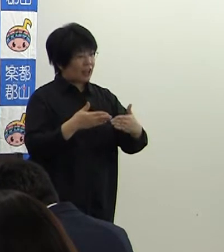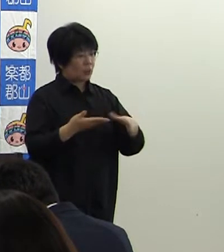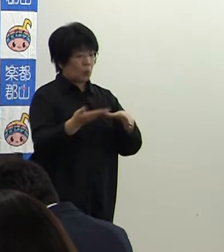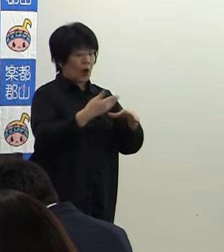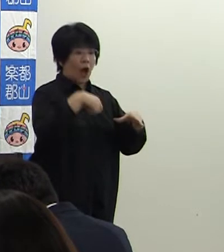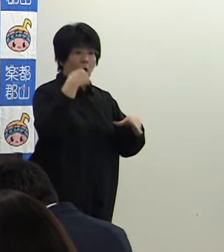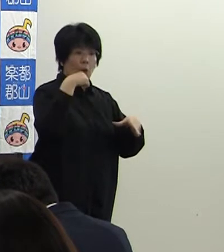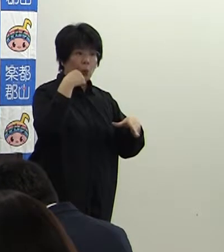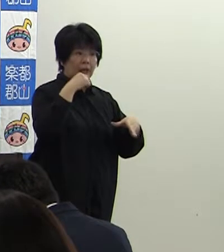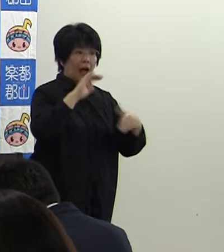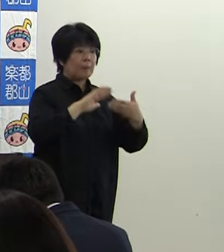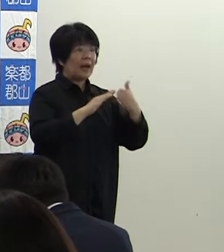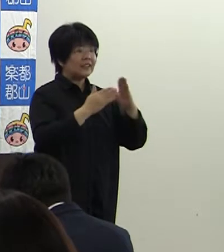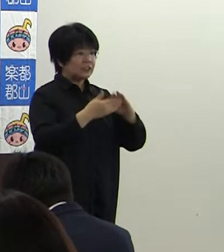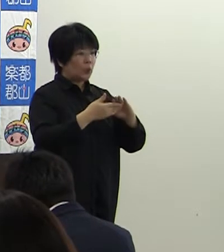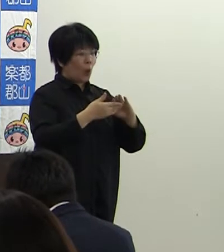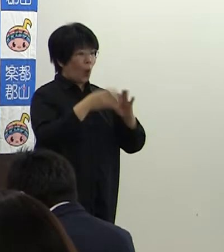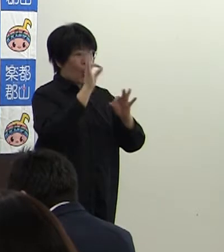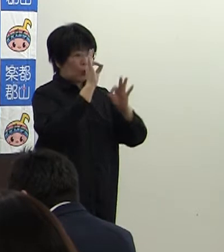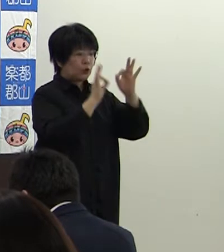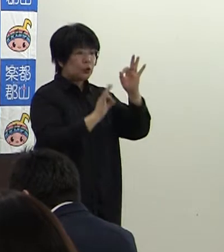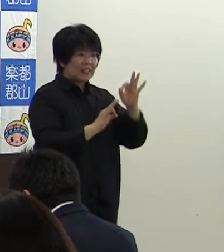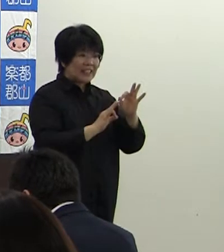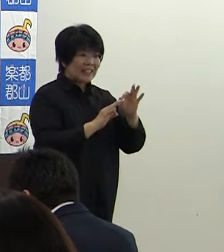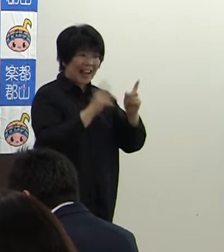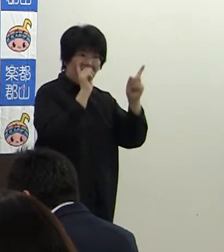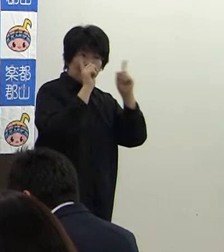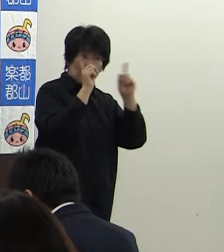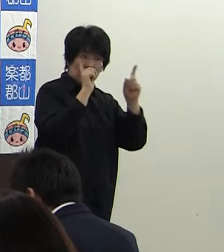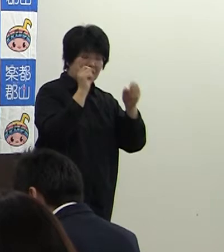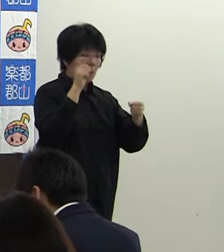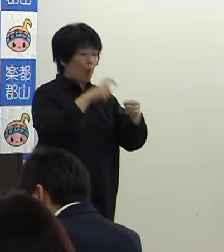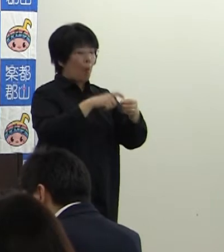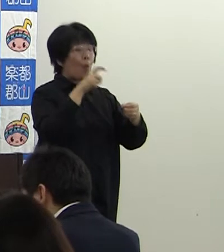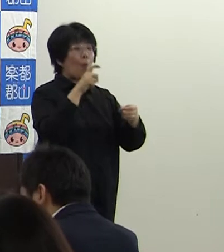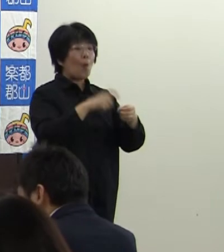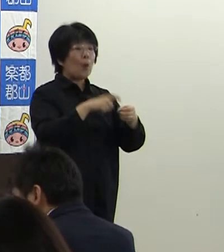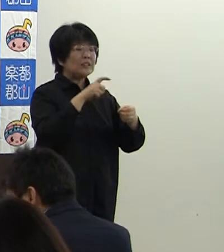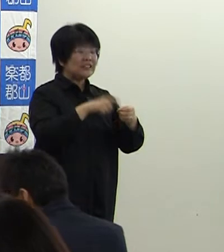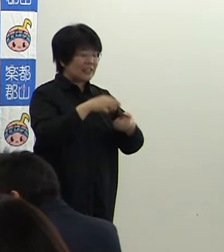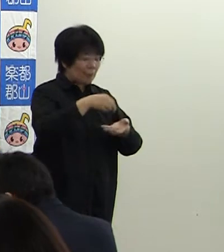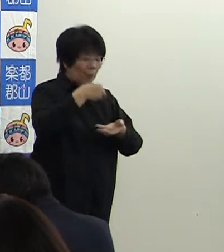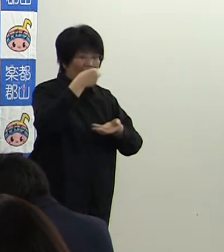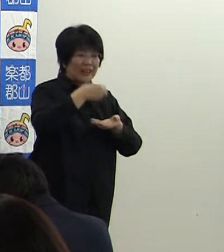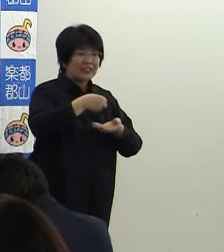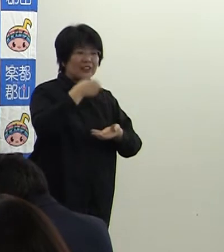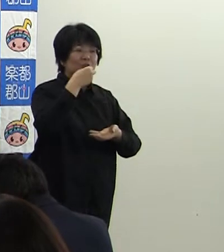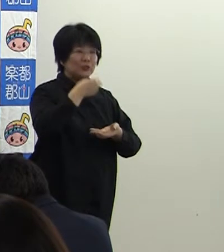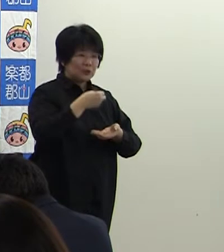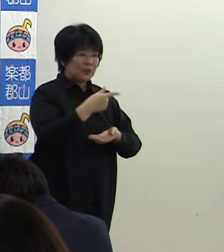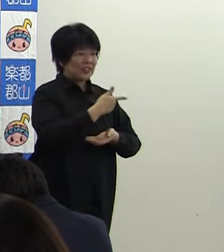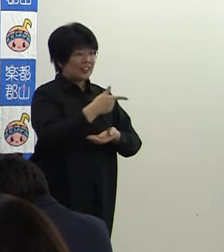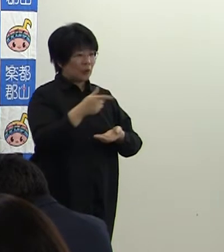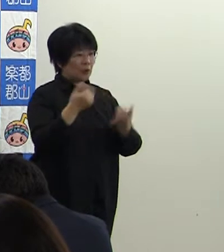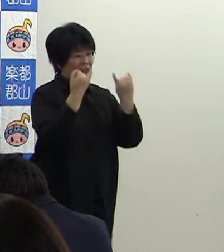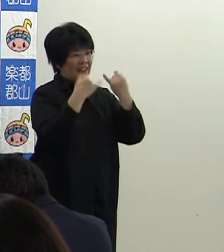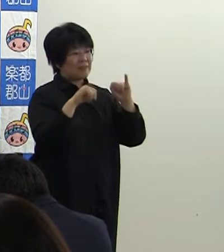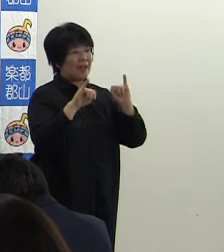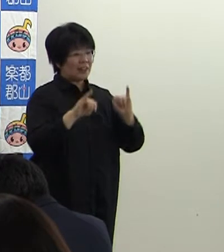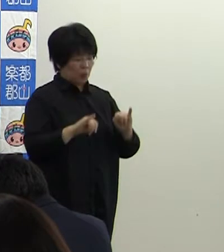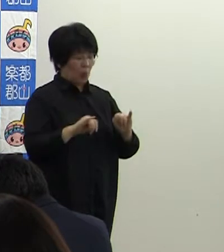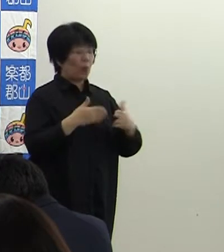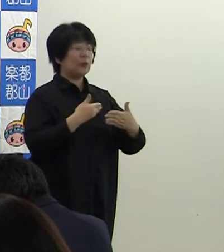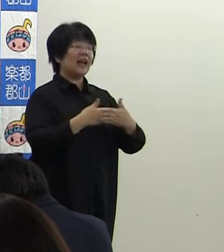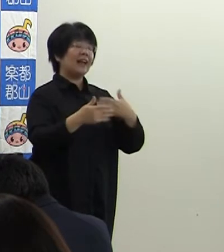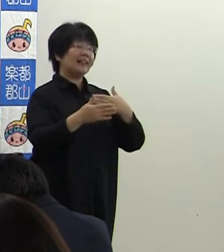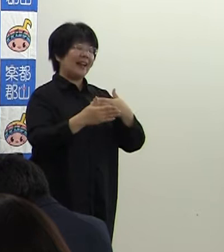って雪遊びや、餅バイキングなど、郡山のいろんな行事を体験